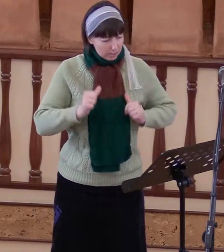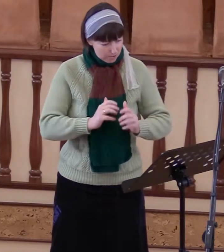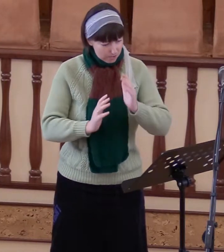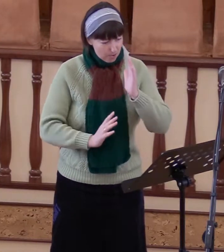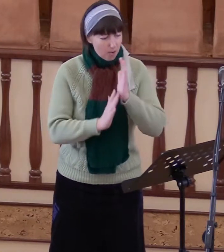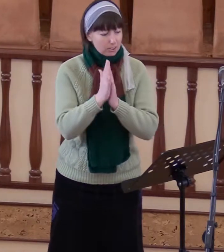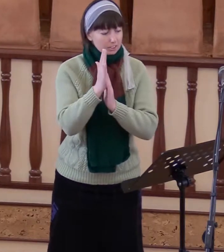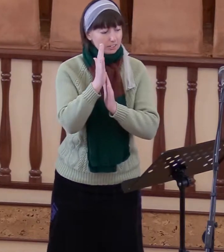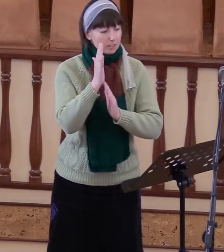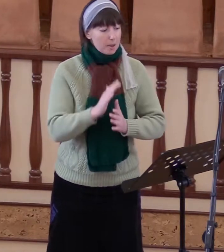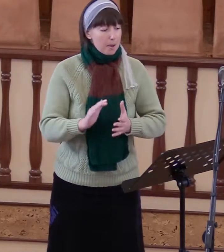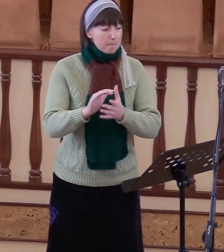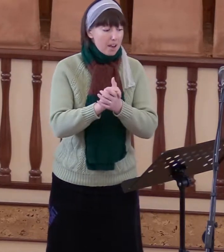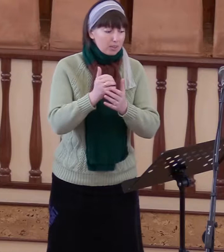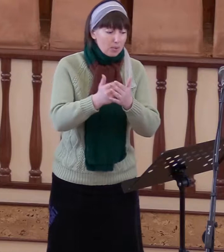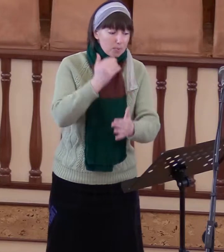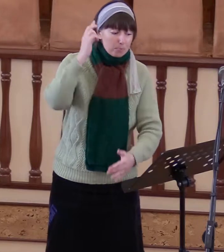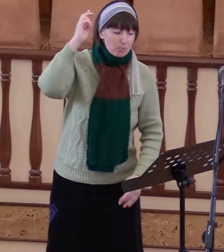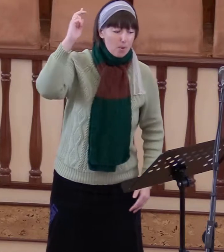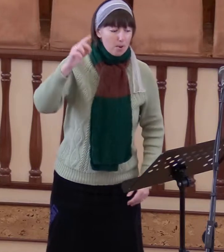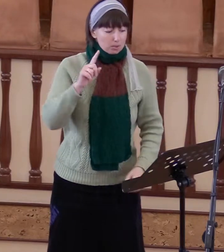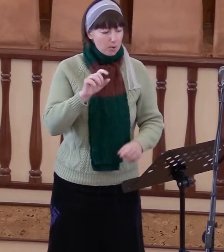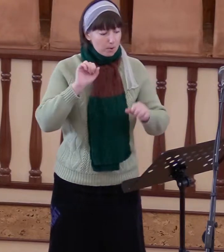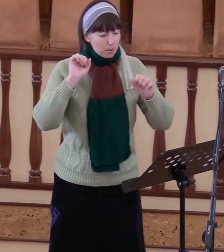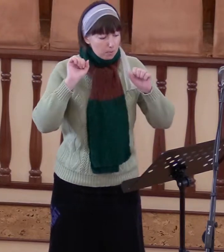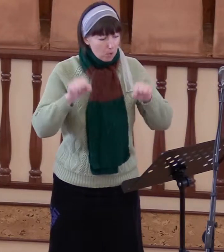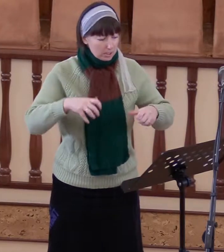расти. Мира от Бога, что может спасти.